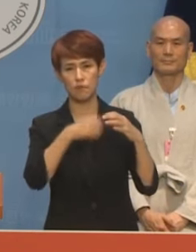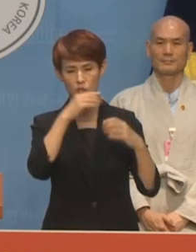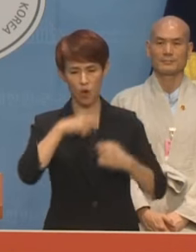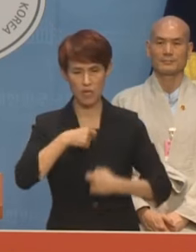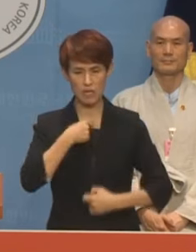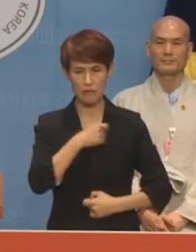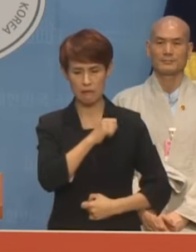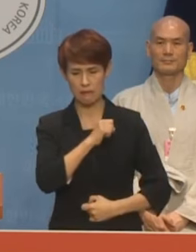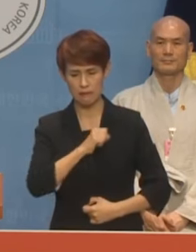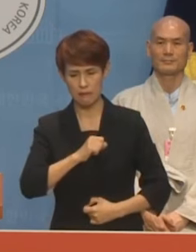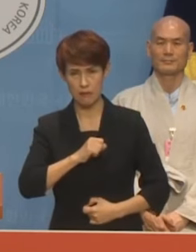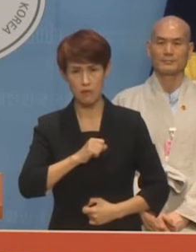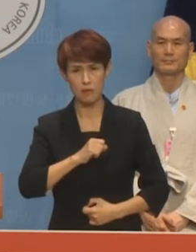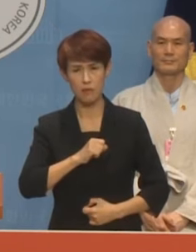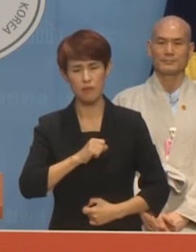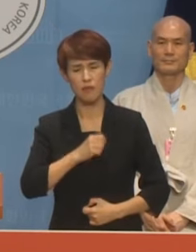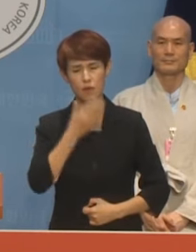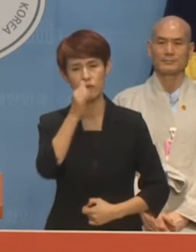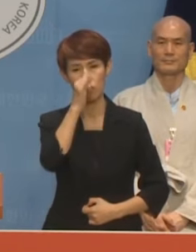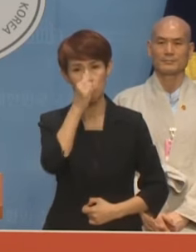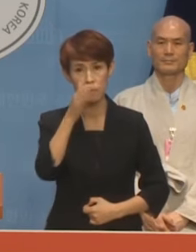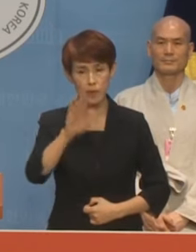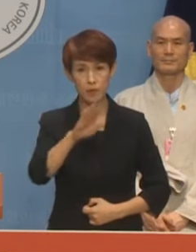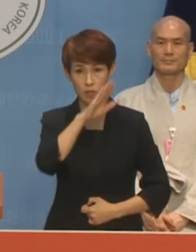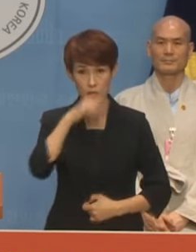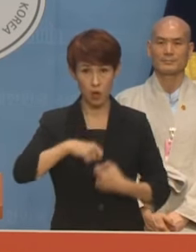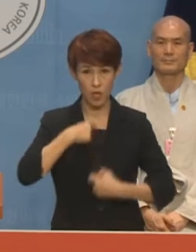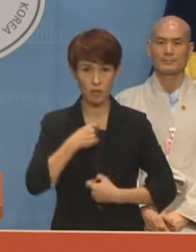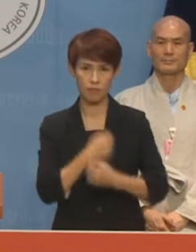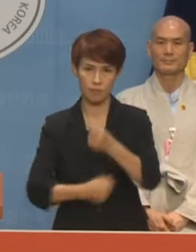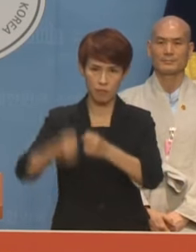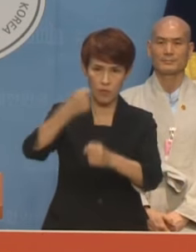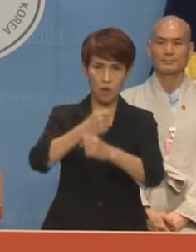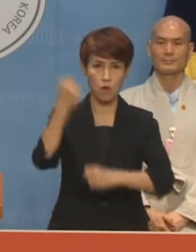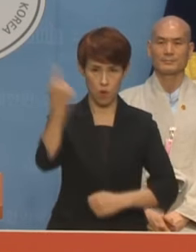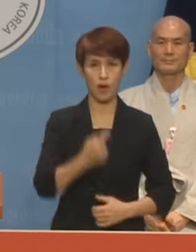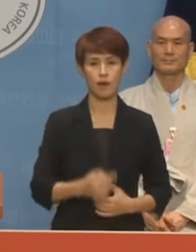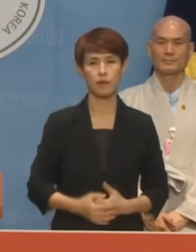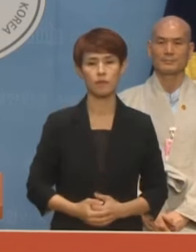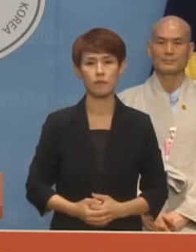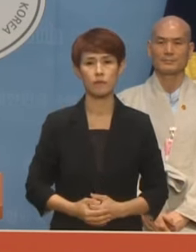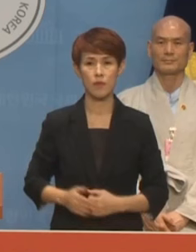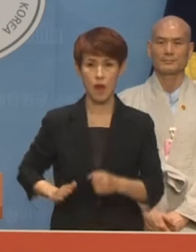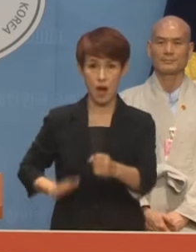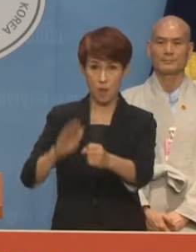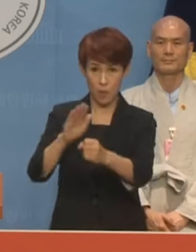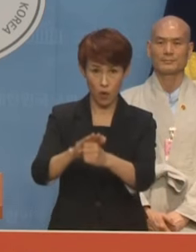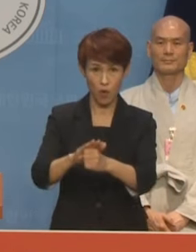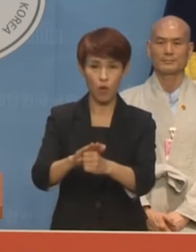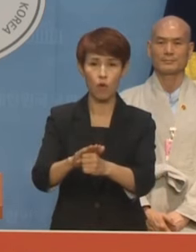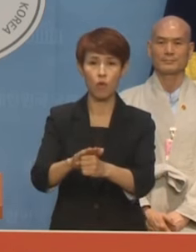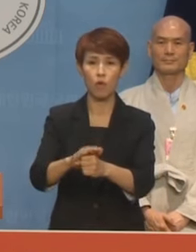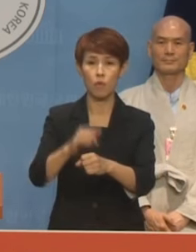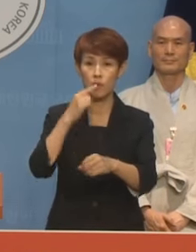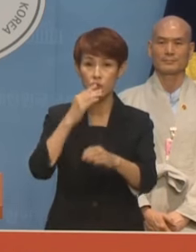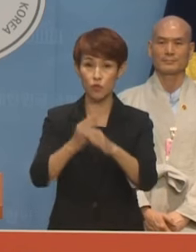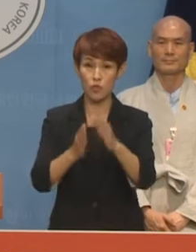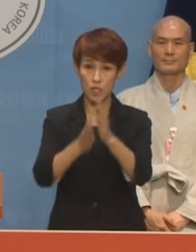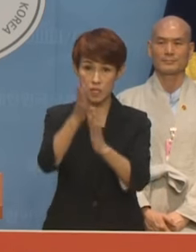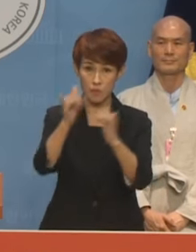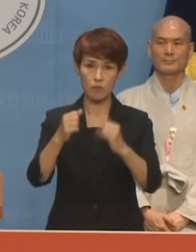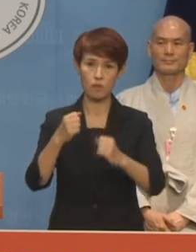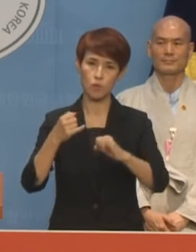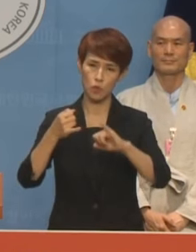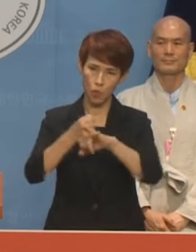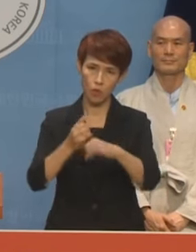수 있을지는 몰라도 정의는 다시 일어섭니다. 해병과 민주시민은 반드시 승리할 것입니다.